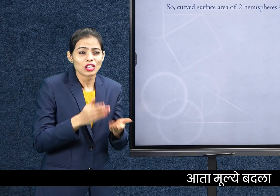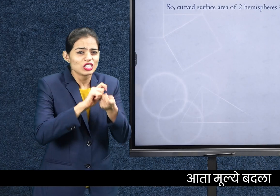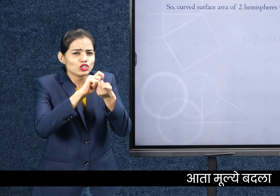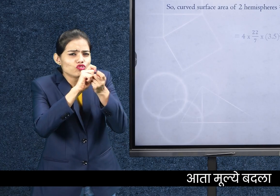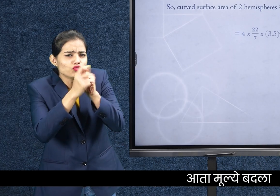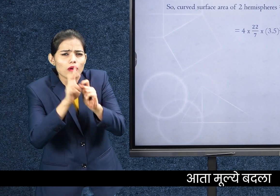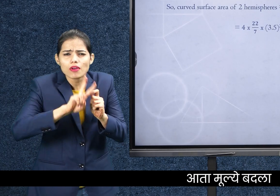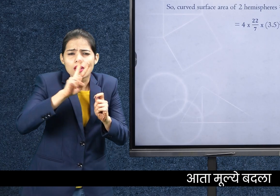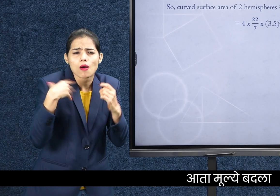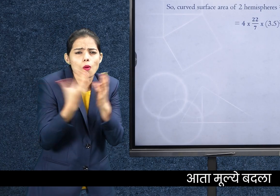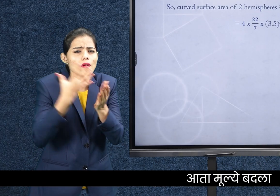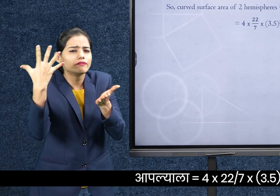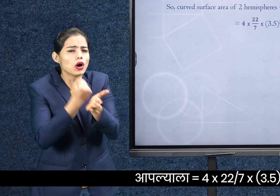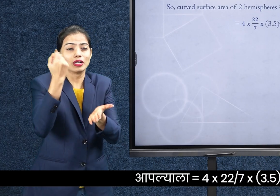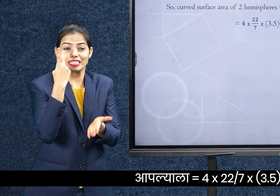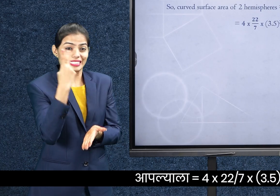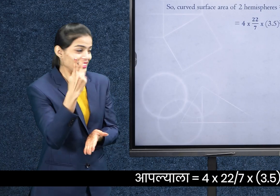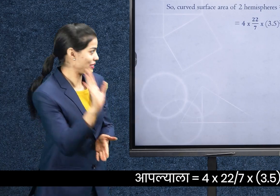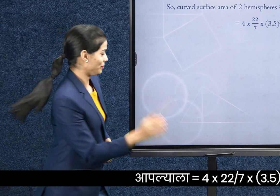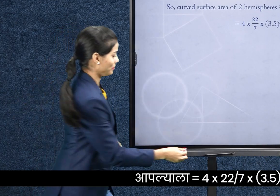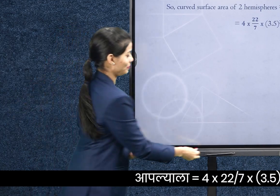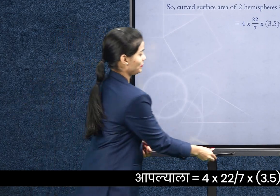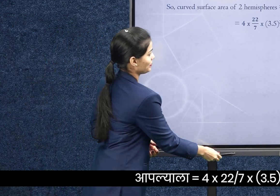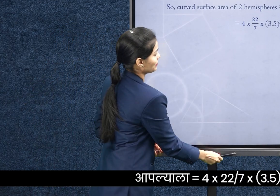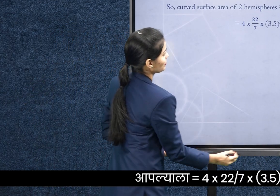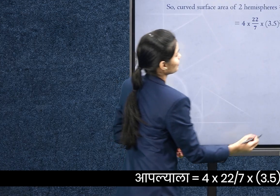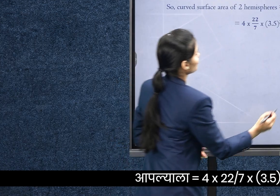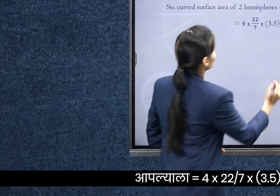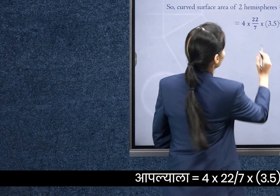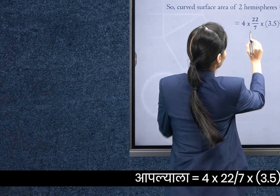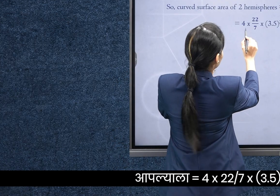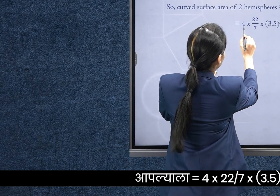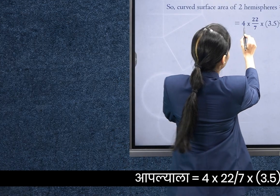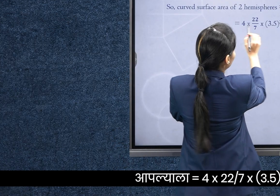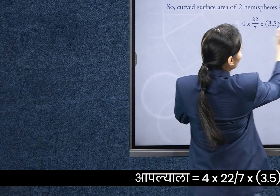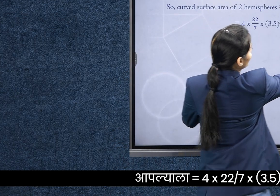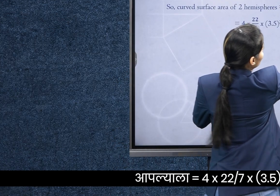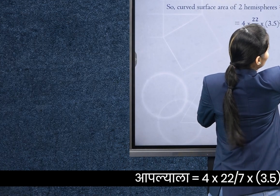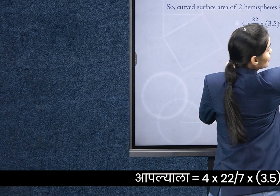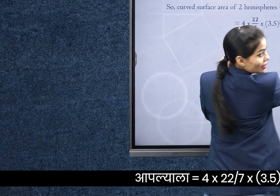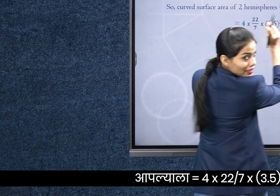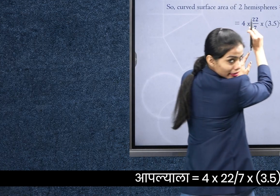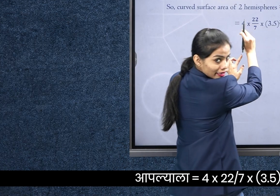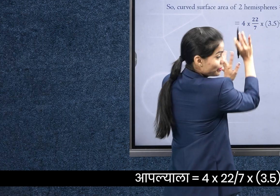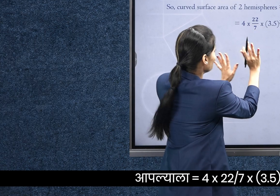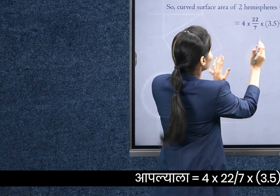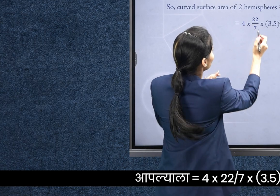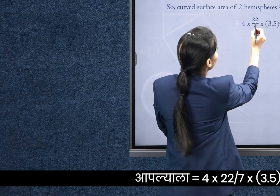आता मूल्य बदला. आपल्याला बरोबर 4 गुणिले 22/7 गुणिले कंसामध्ये